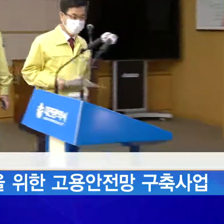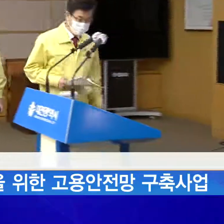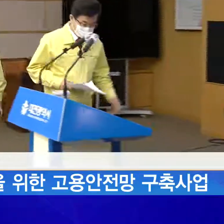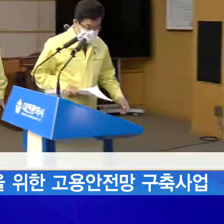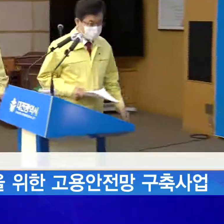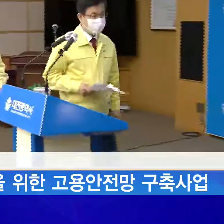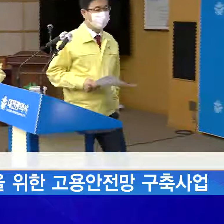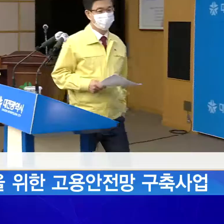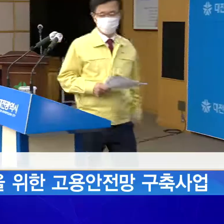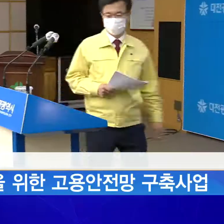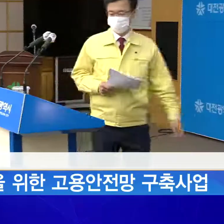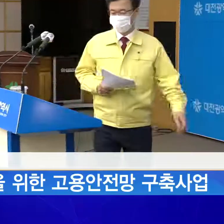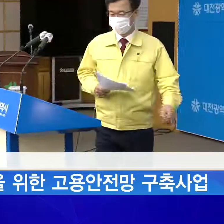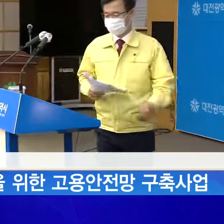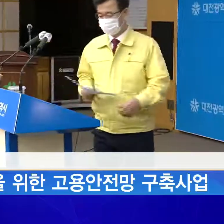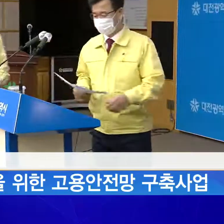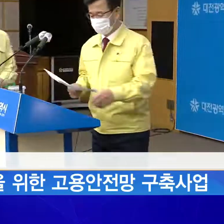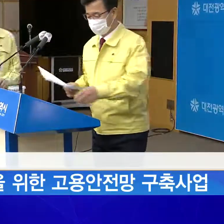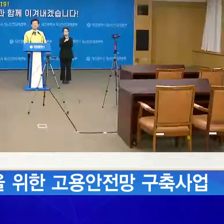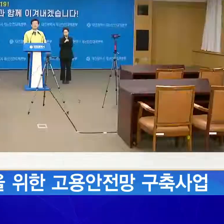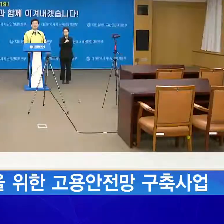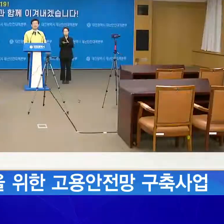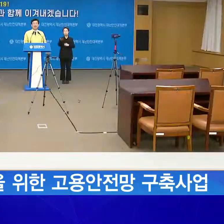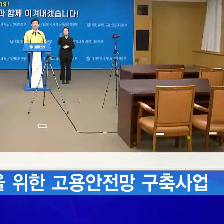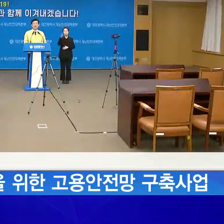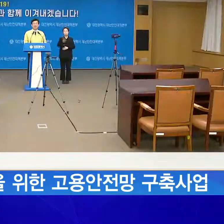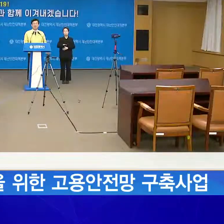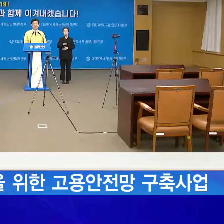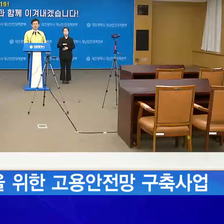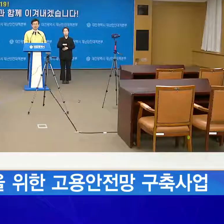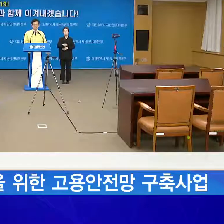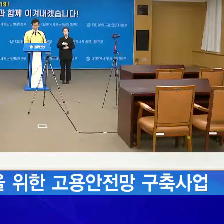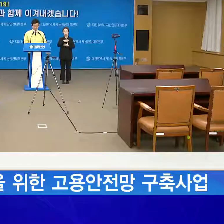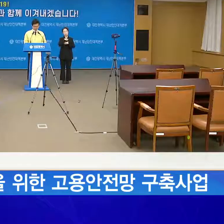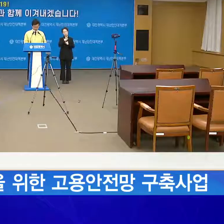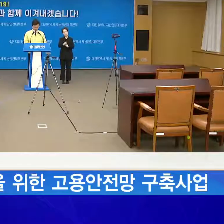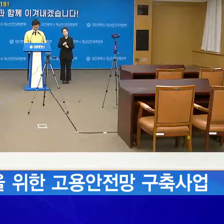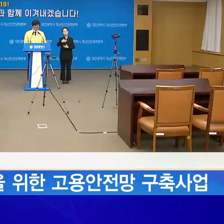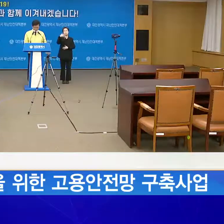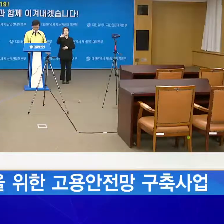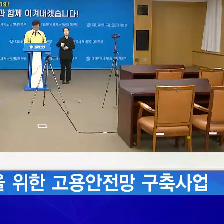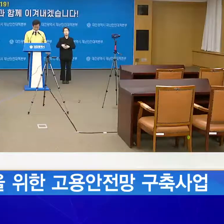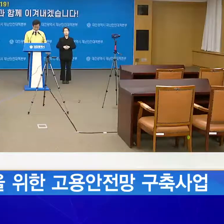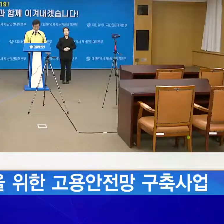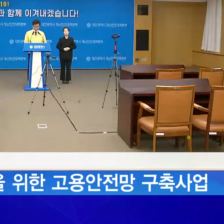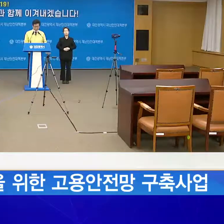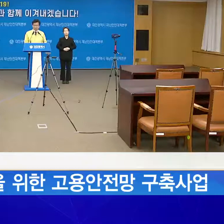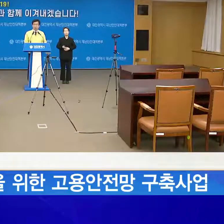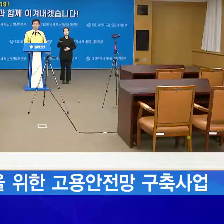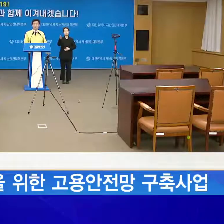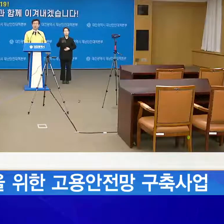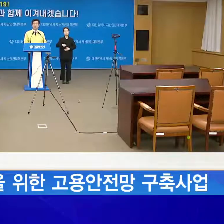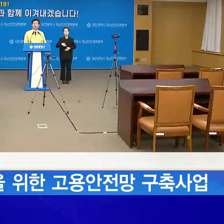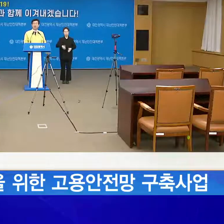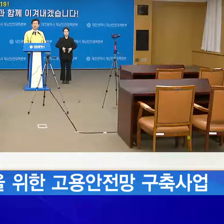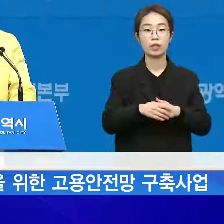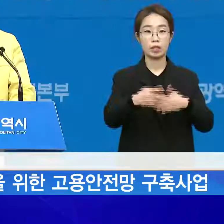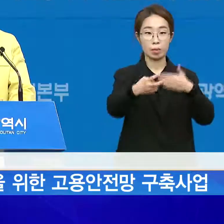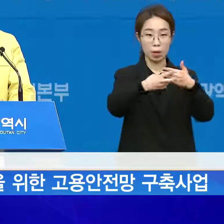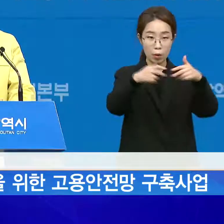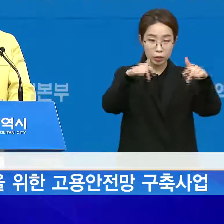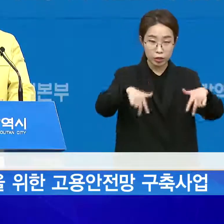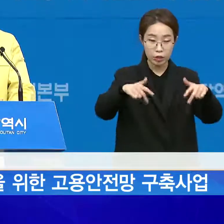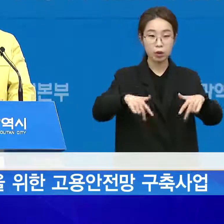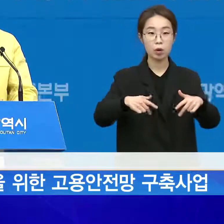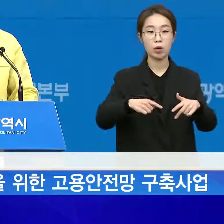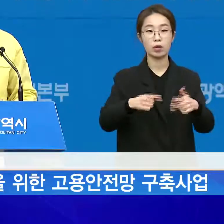공공근로 사업을 통해 고용 안전망을 확충하기로 했습니다. 이를 위해 대전형 상생 모델인 좋은 일터